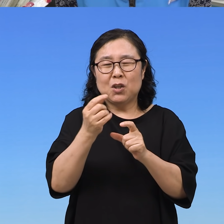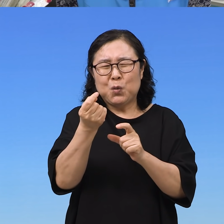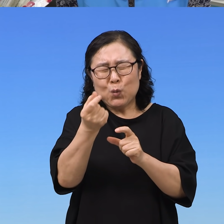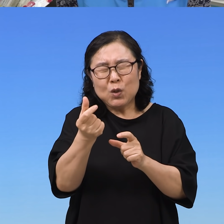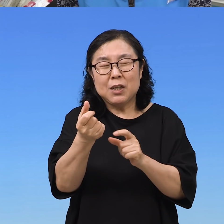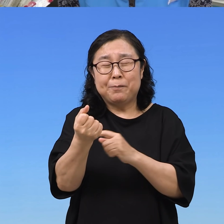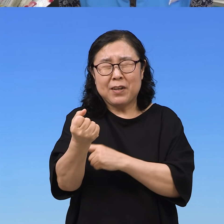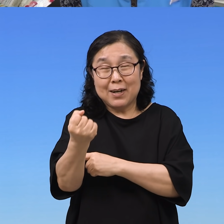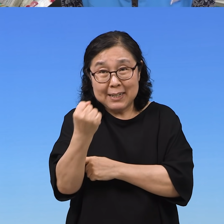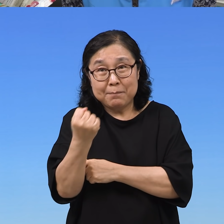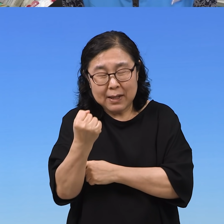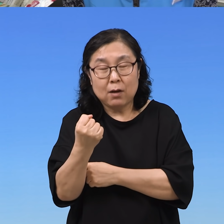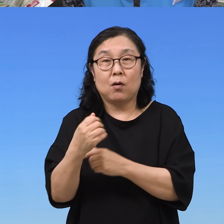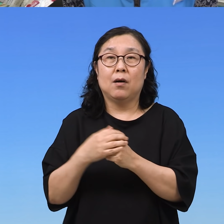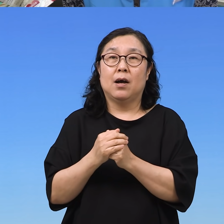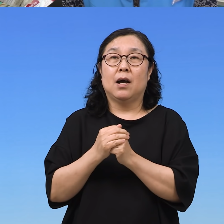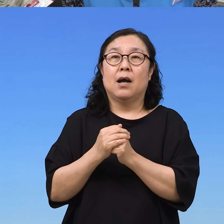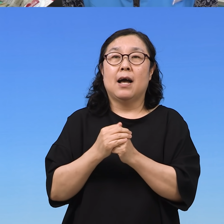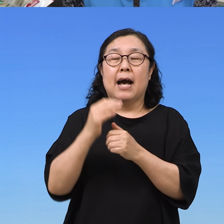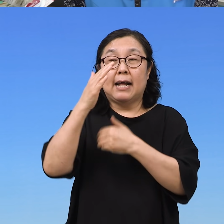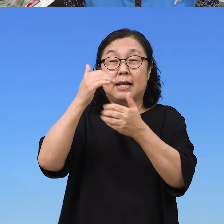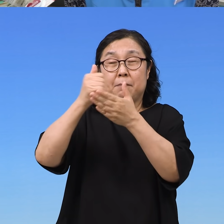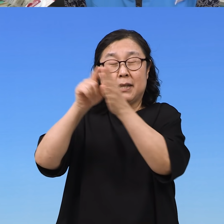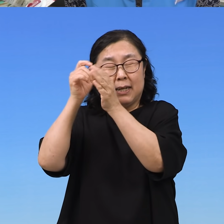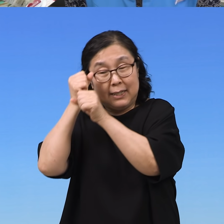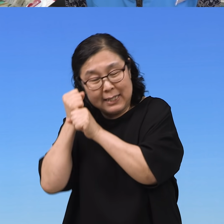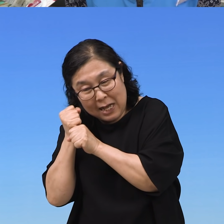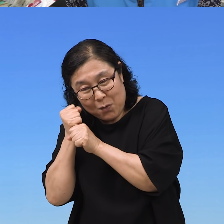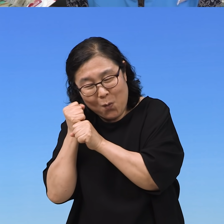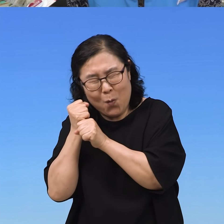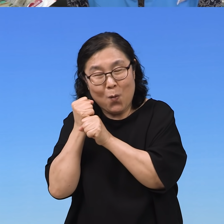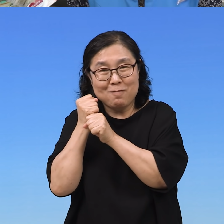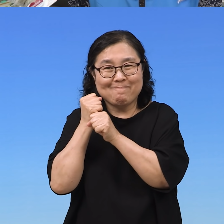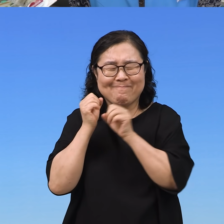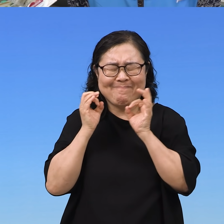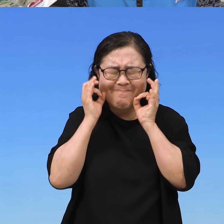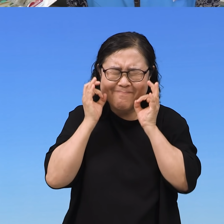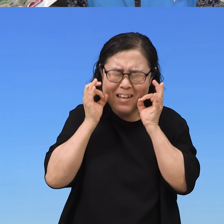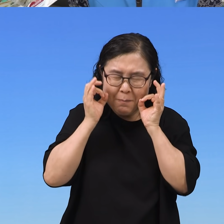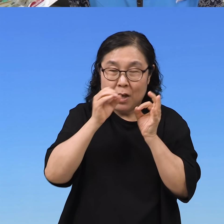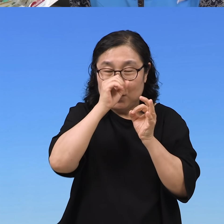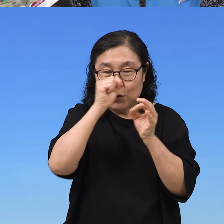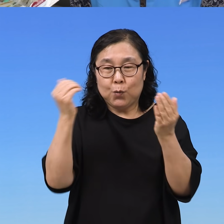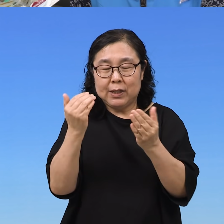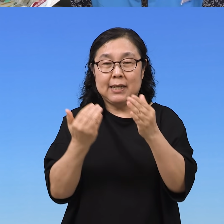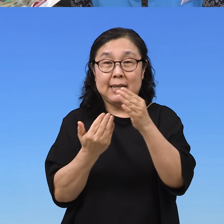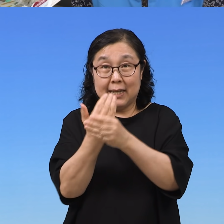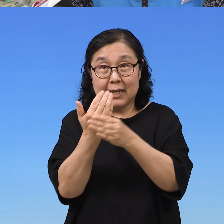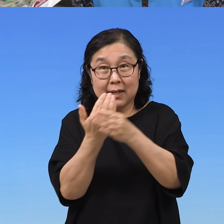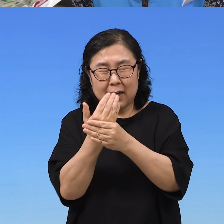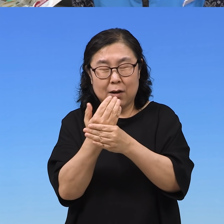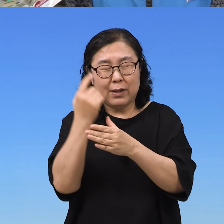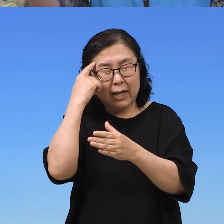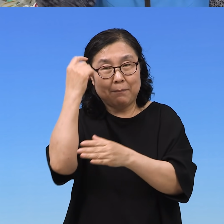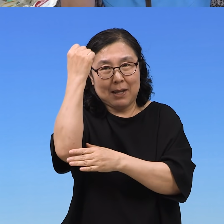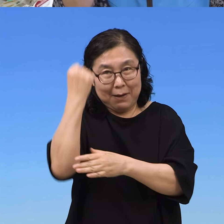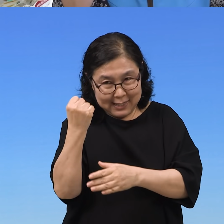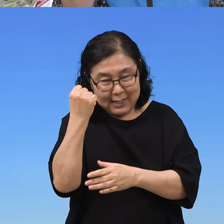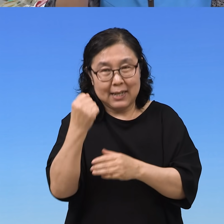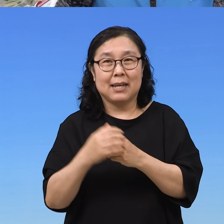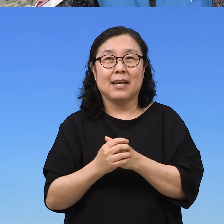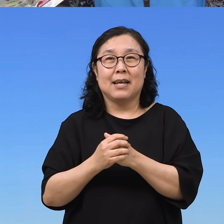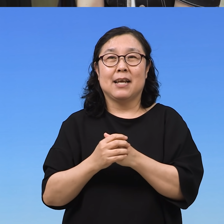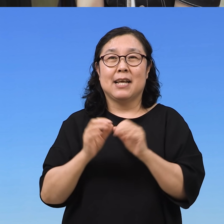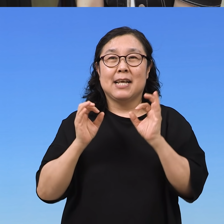조금만 더 힘내고 하나님께 의지하고 달려나가면 좋은 일이 있을 거라고 생각합니다.